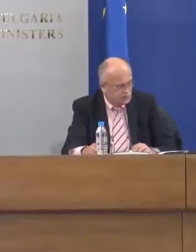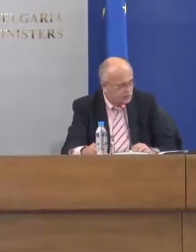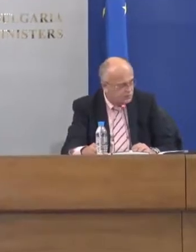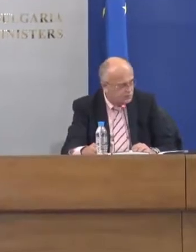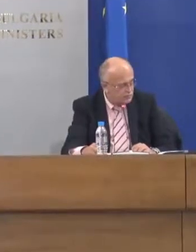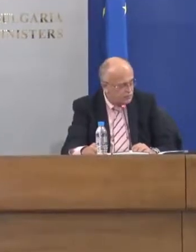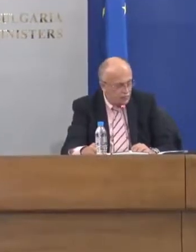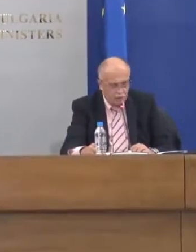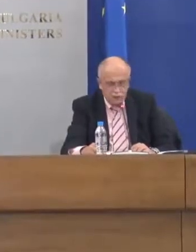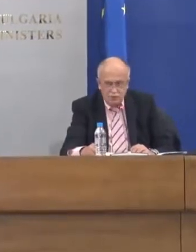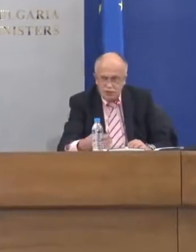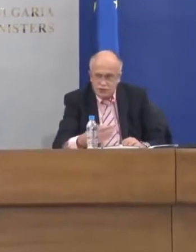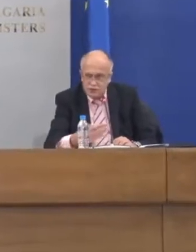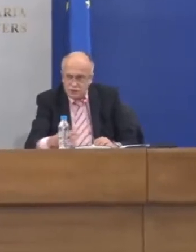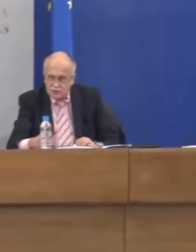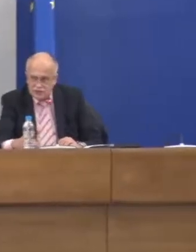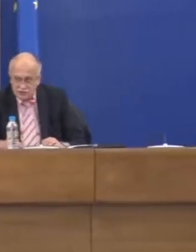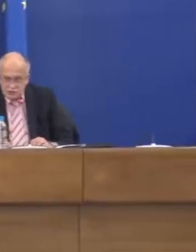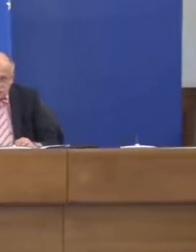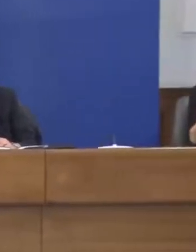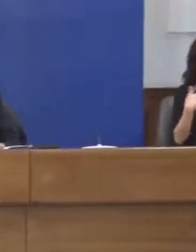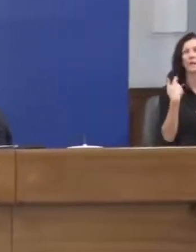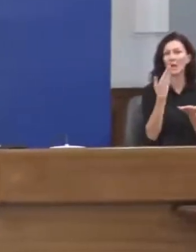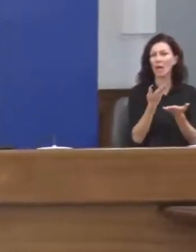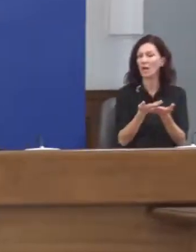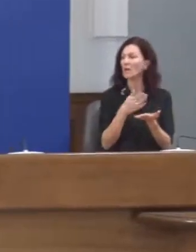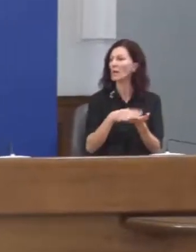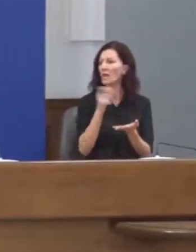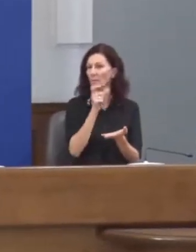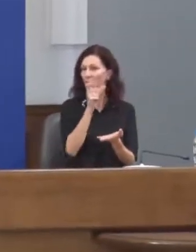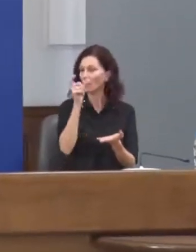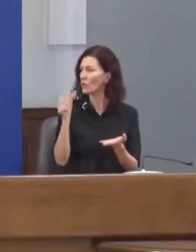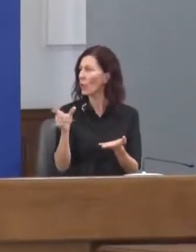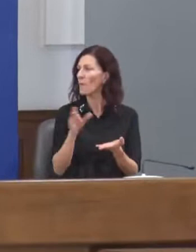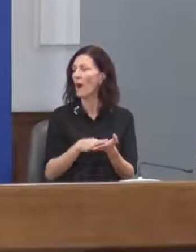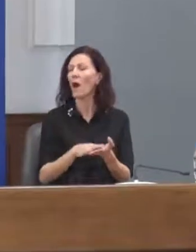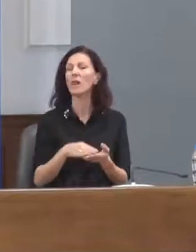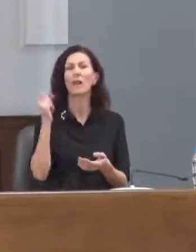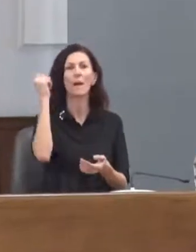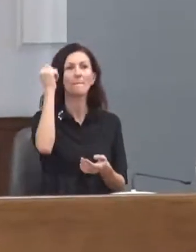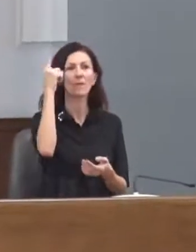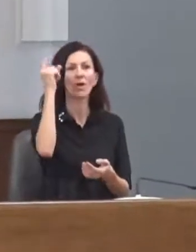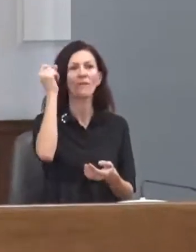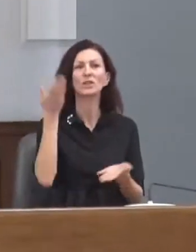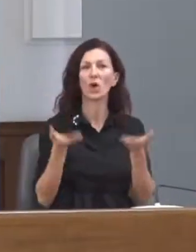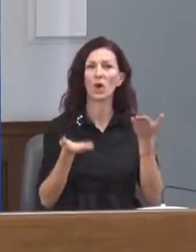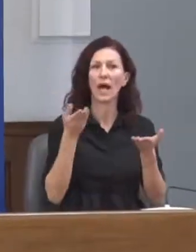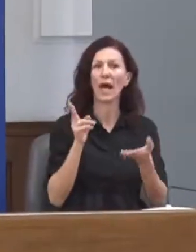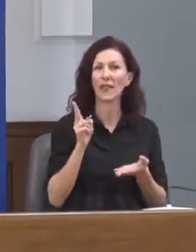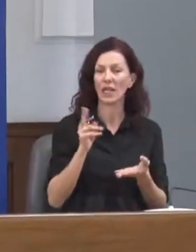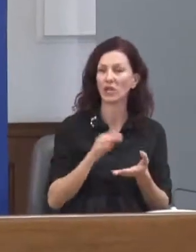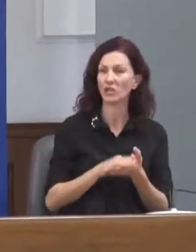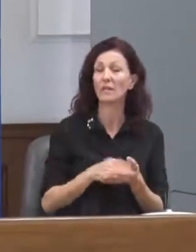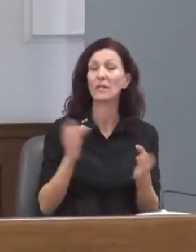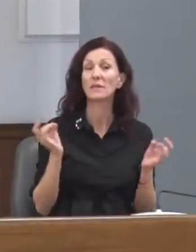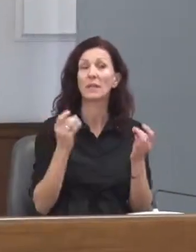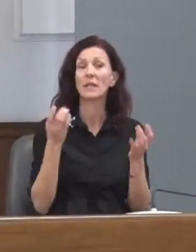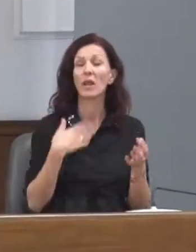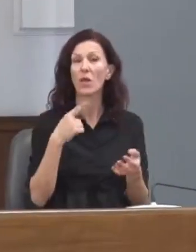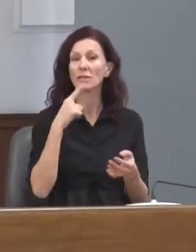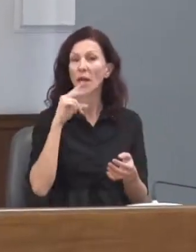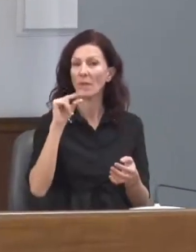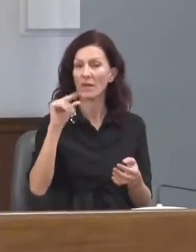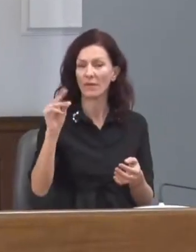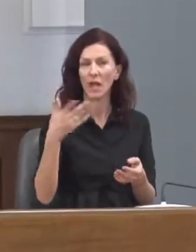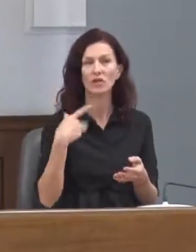информация, преди да дам председателството на професор Кантарджиев, искам само да ви кажа какъв